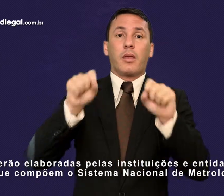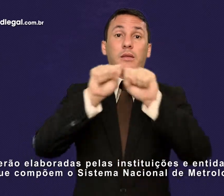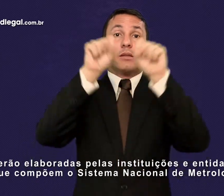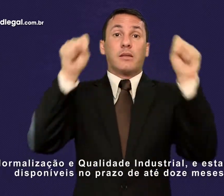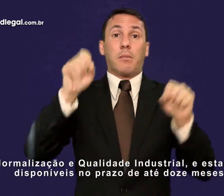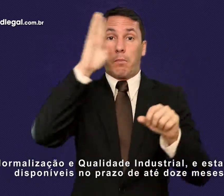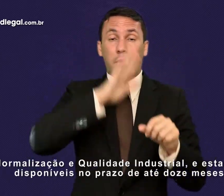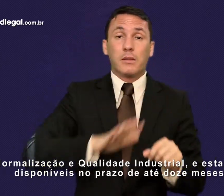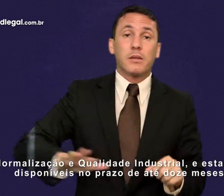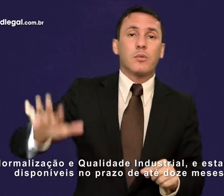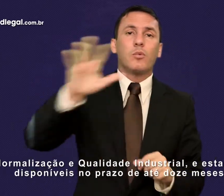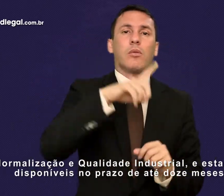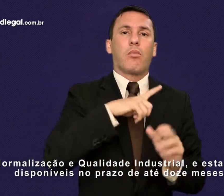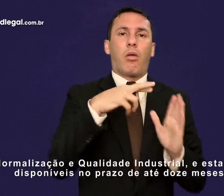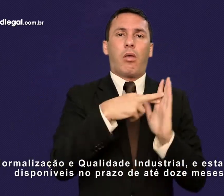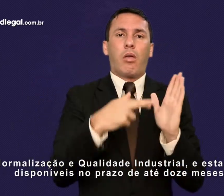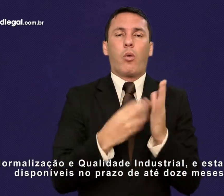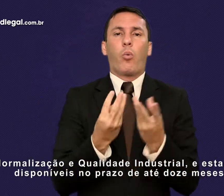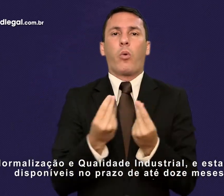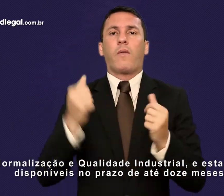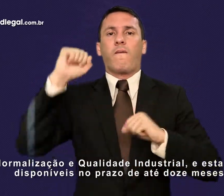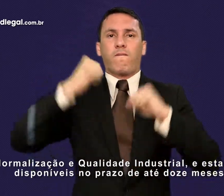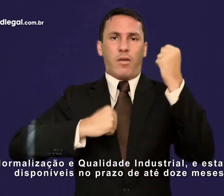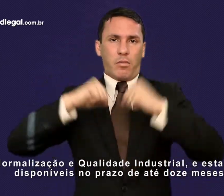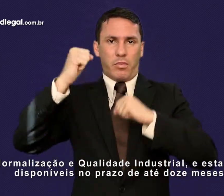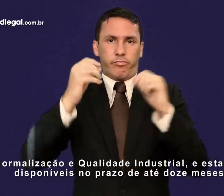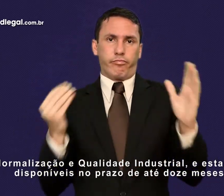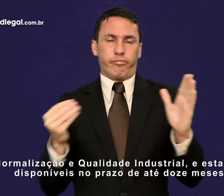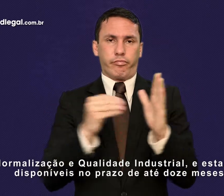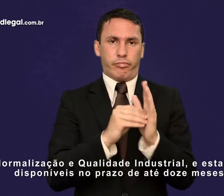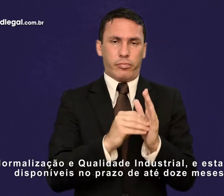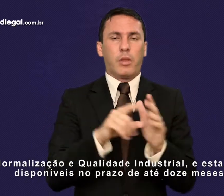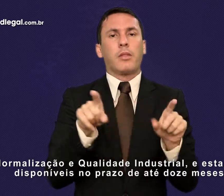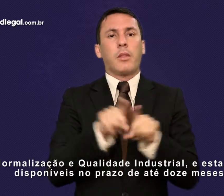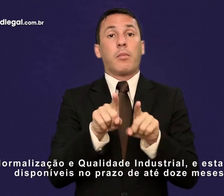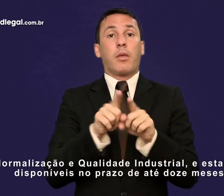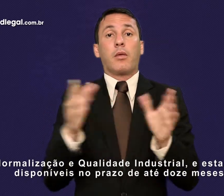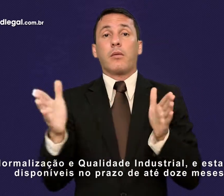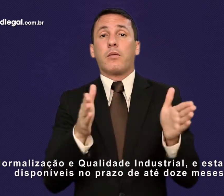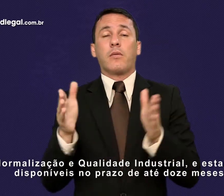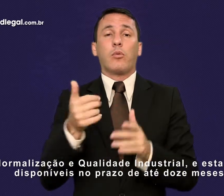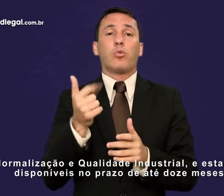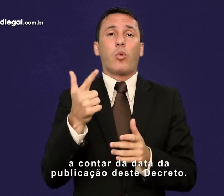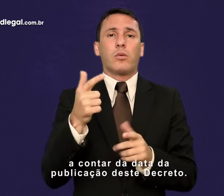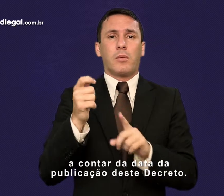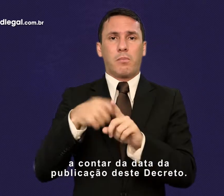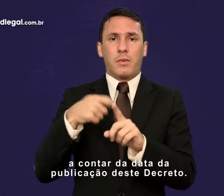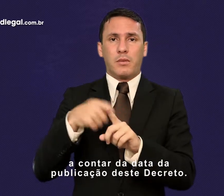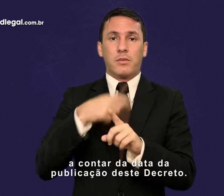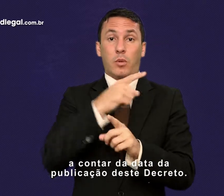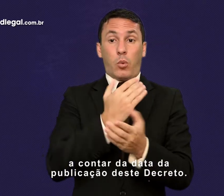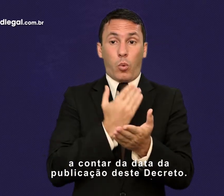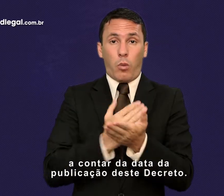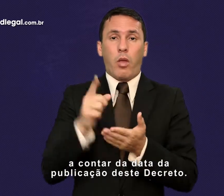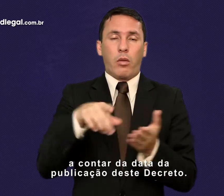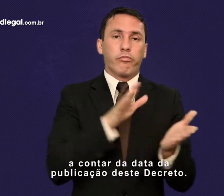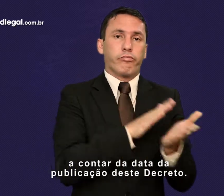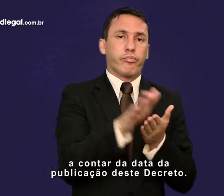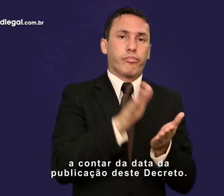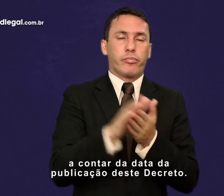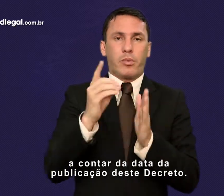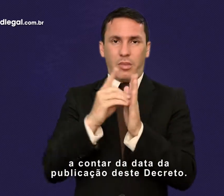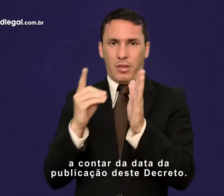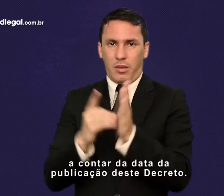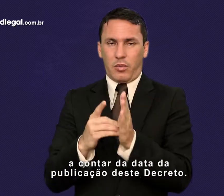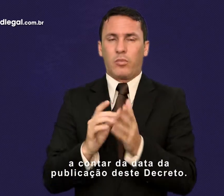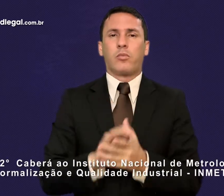de Metrologia, Normalização e Qualidade Industrial e estarão disponíveis no prazo de até 12 meses a contar da data da publicação